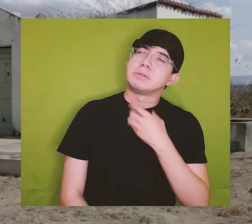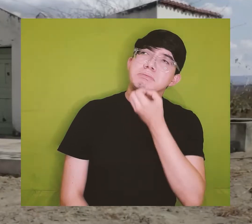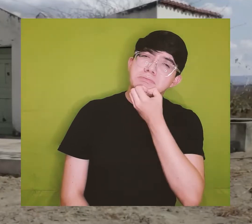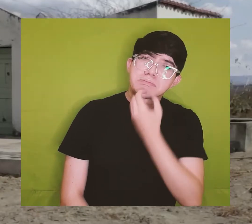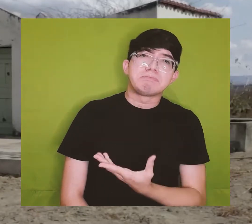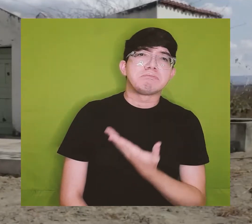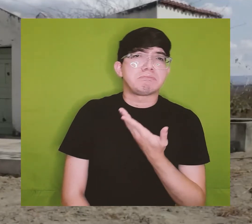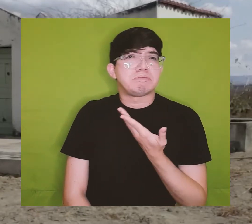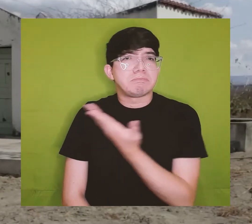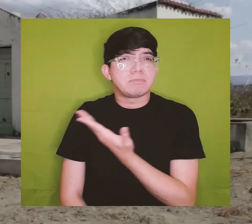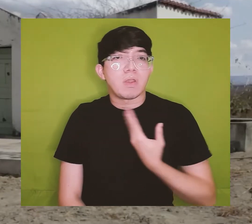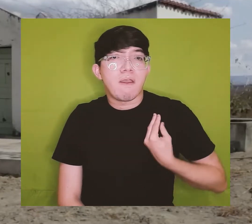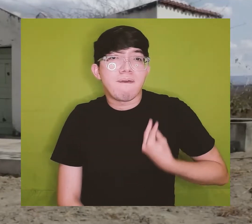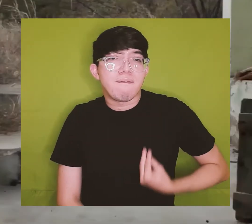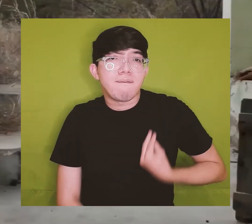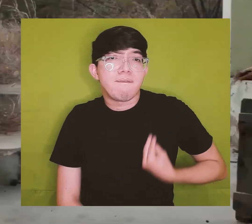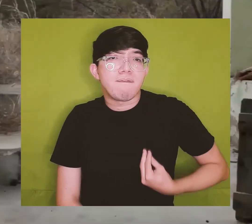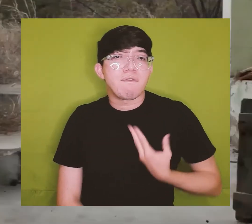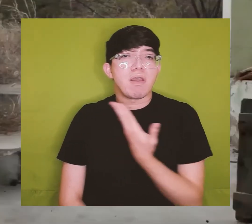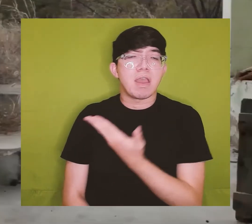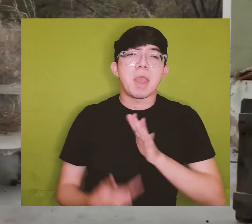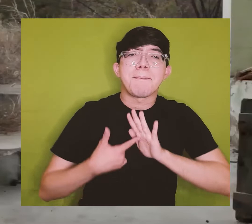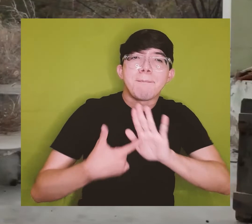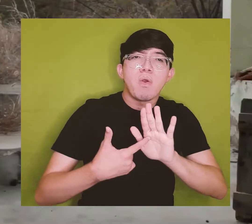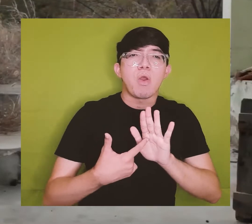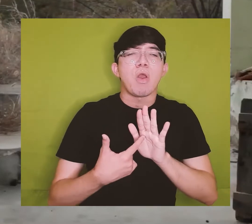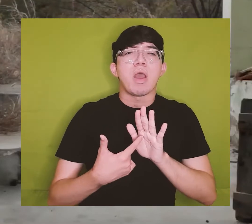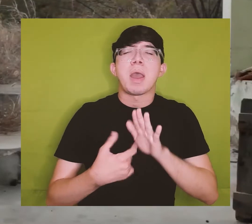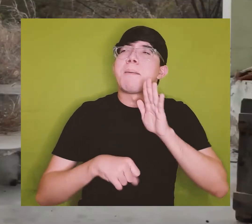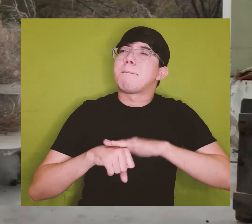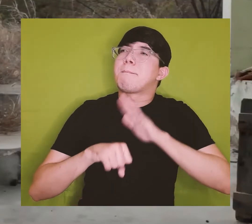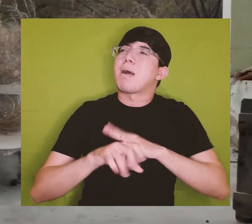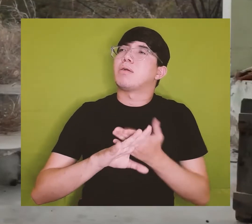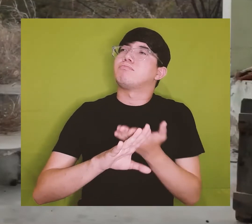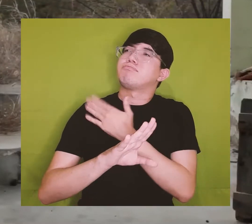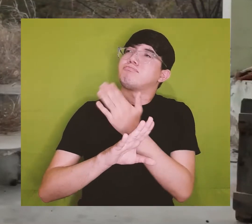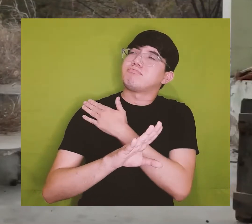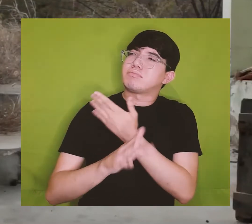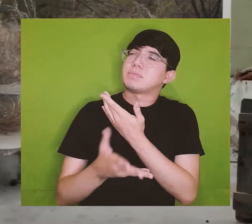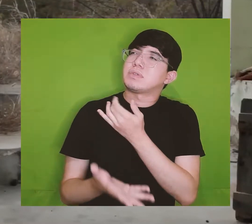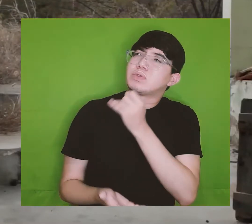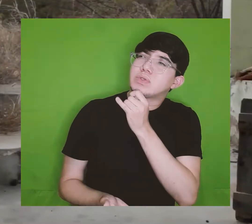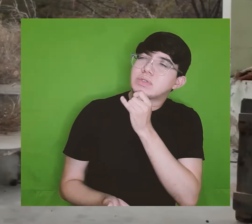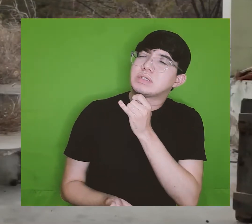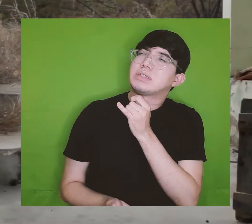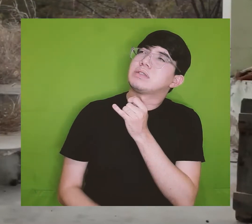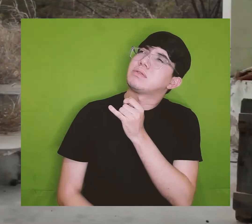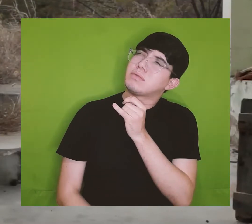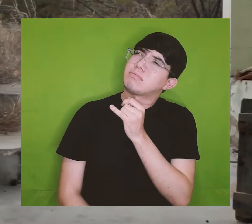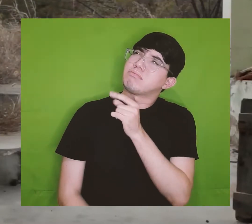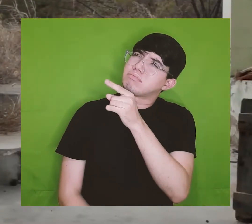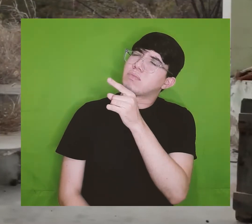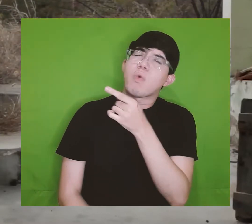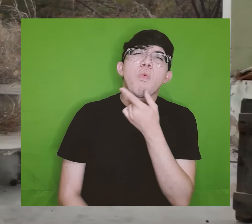Porque contar a história dele a partir, tipo, vivenciar um luto de um homem que ele não conheceu e